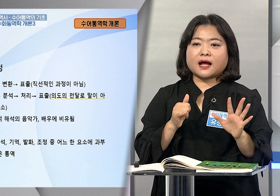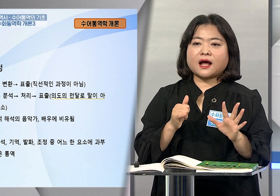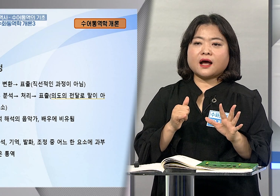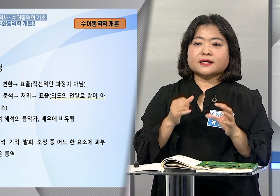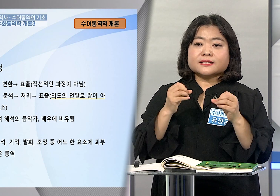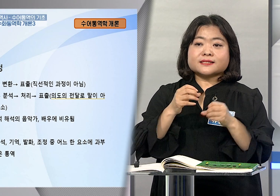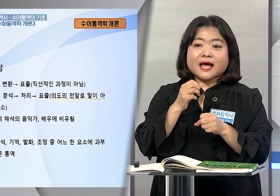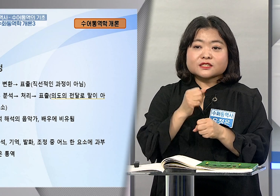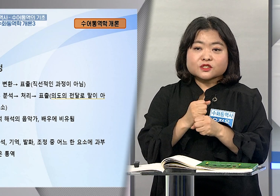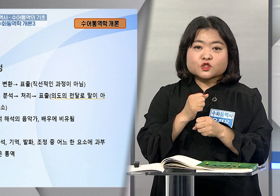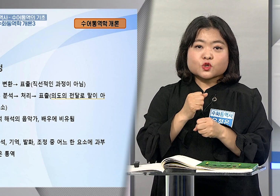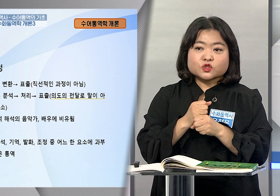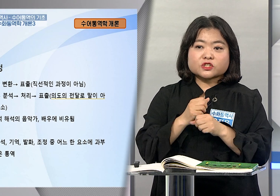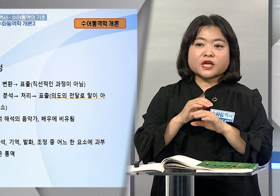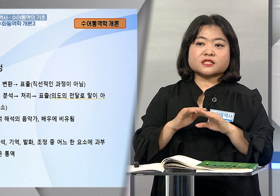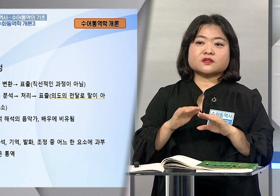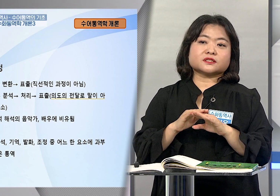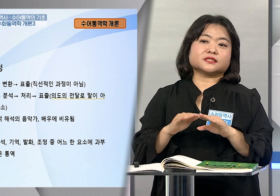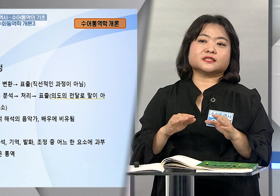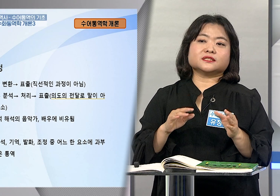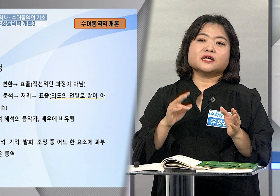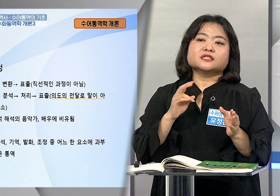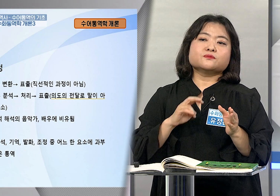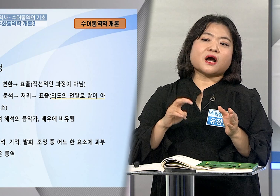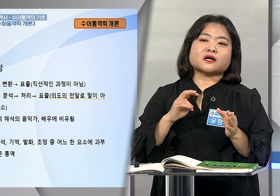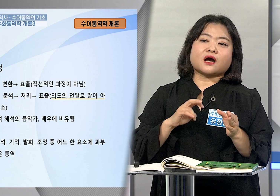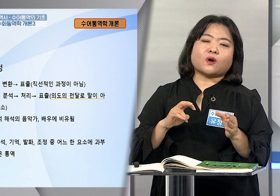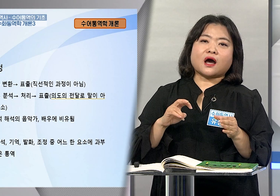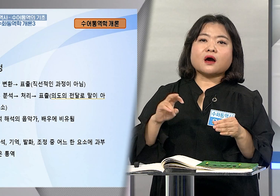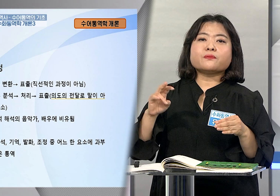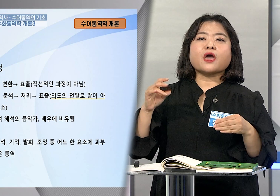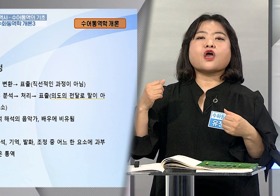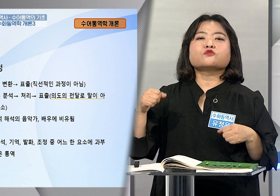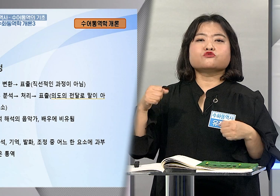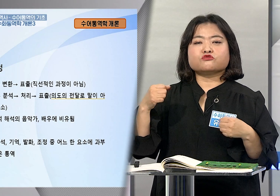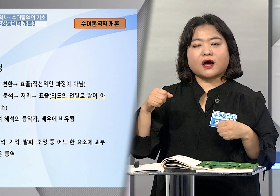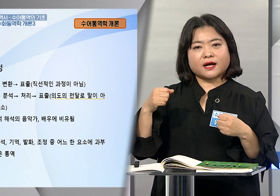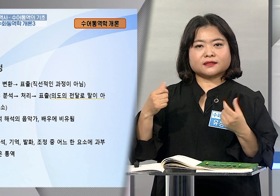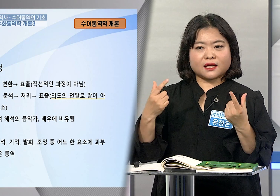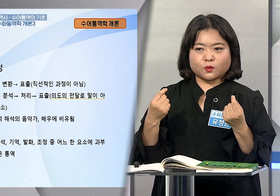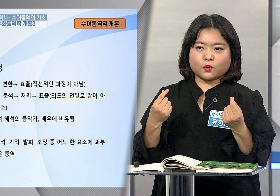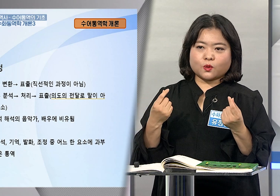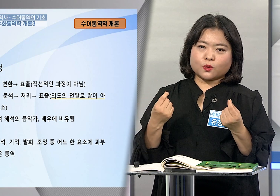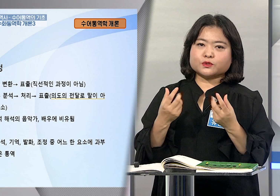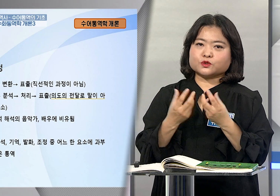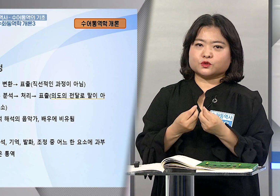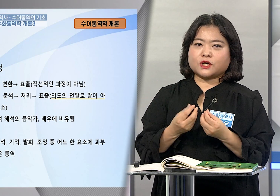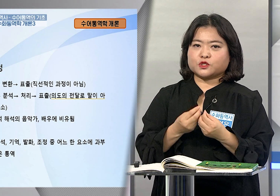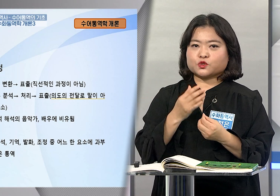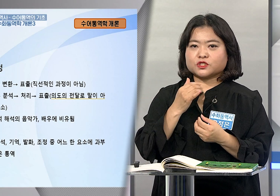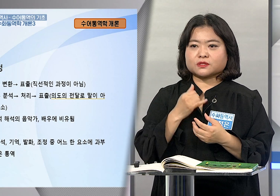아니라 창조적 해석의 음악가와 배우와 같다고 비유할 수